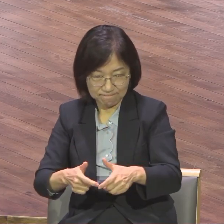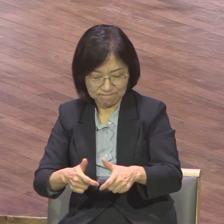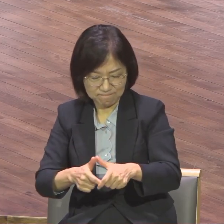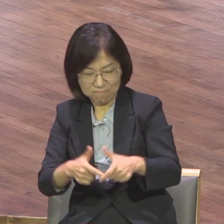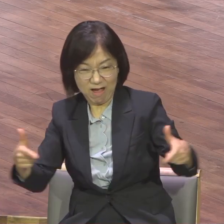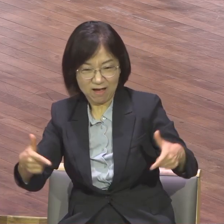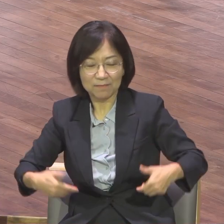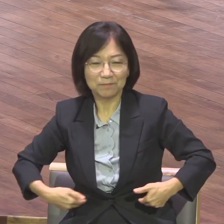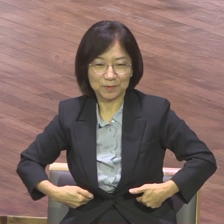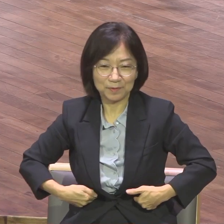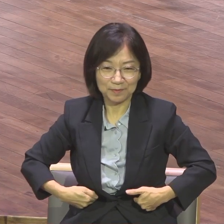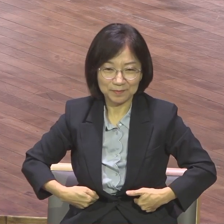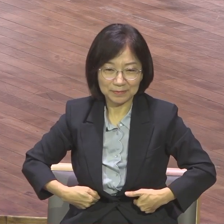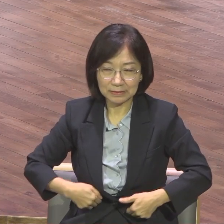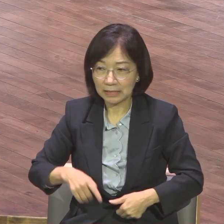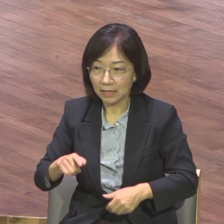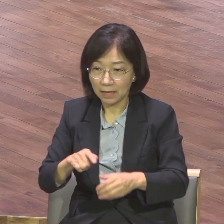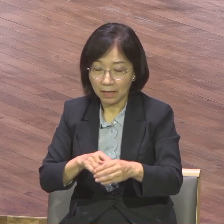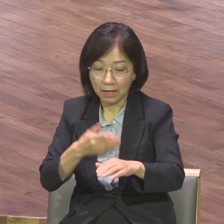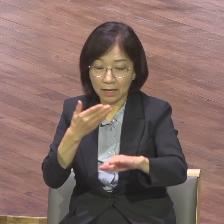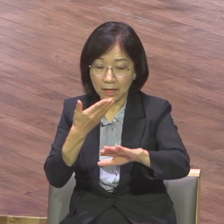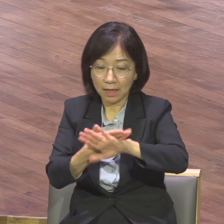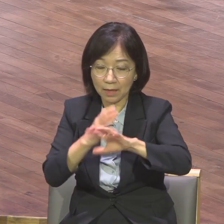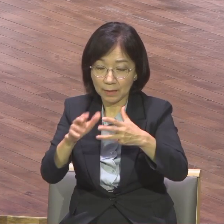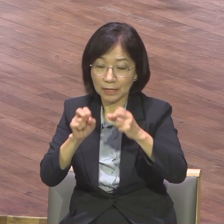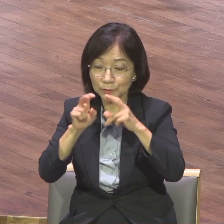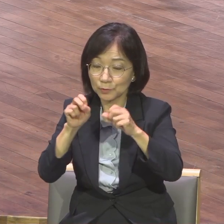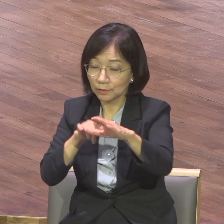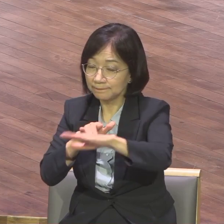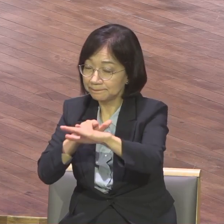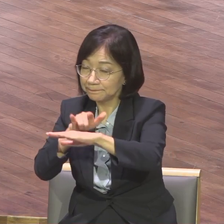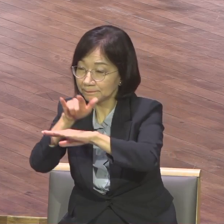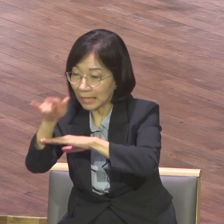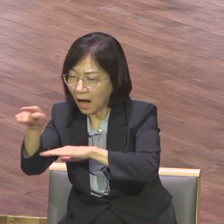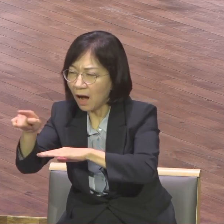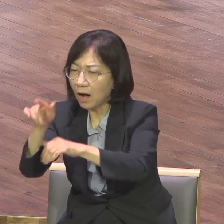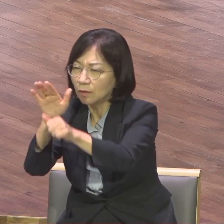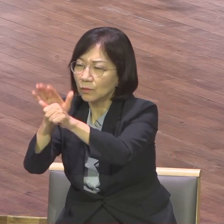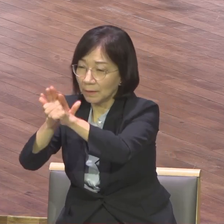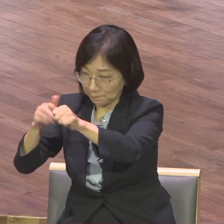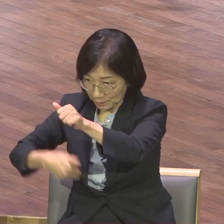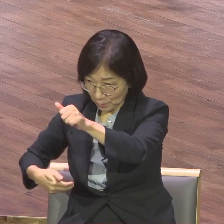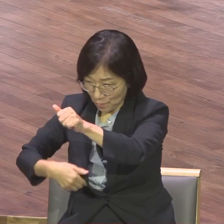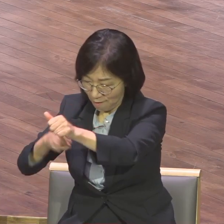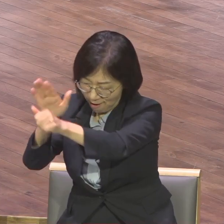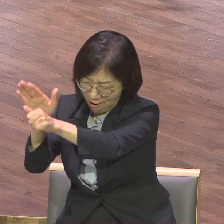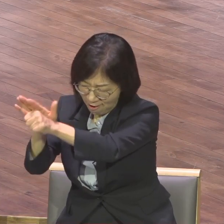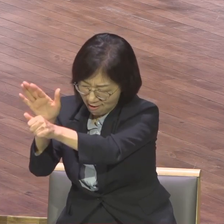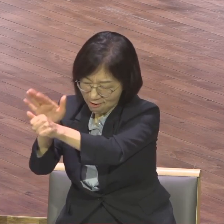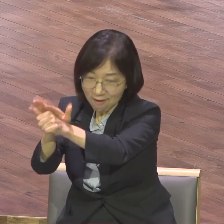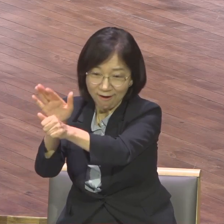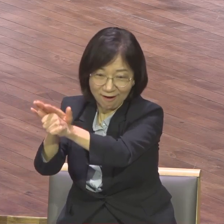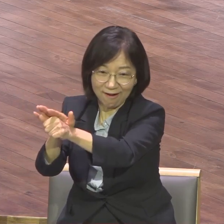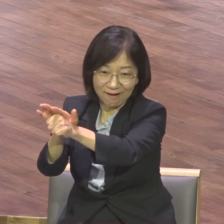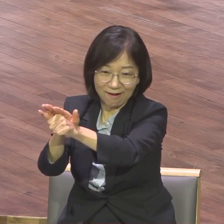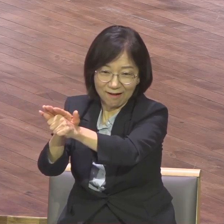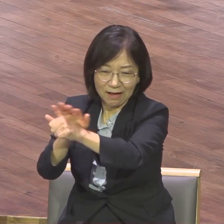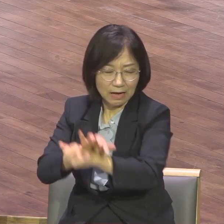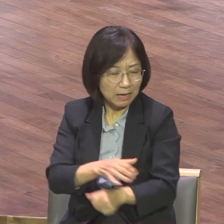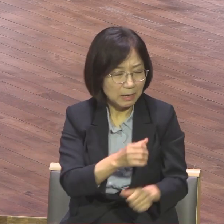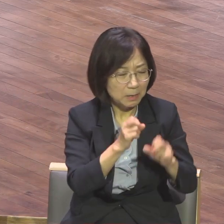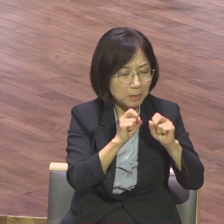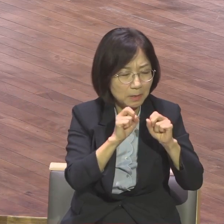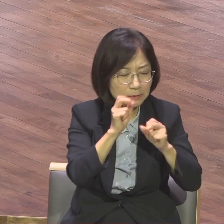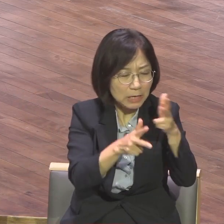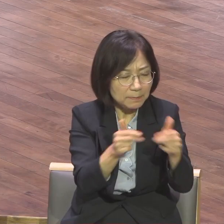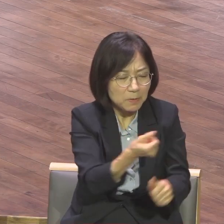그 현장 갔을 때 이 사람도 도와줘요. 저 사람도 도와줘요. 도와줄 것이 너무 많아. 도와줄 때 너무 많아. 너무 어려운